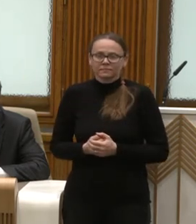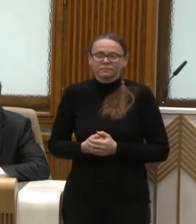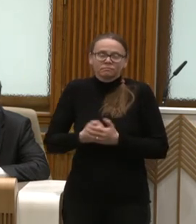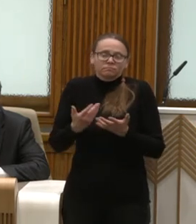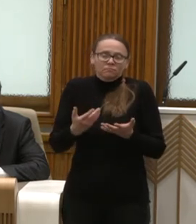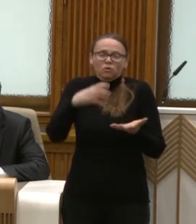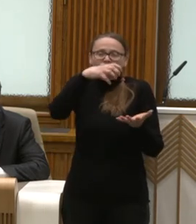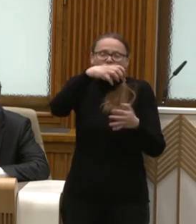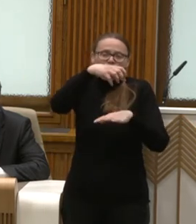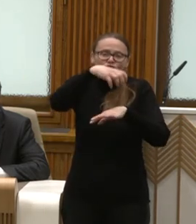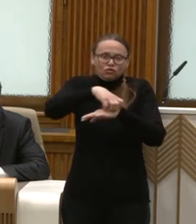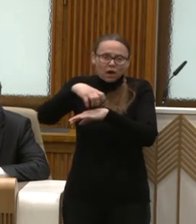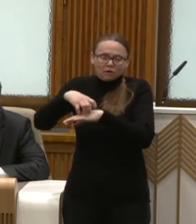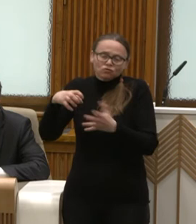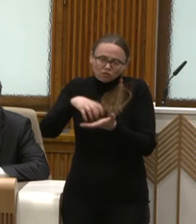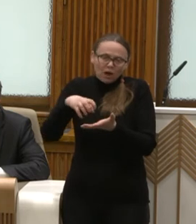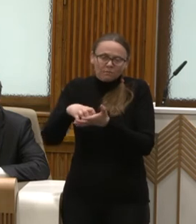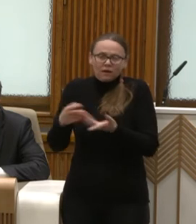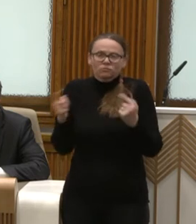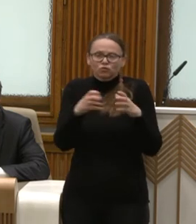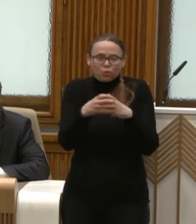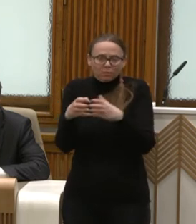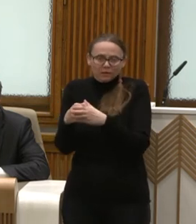štabe ali kakorkoli, ne, skupine, ki bodo to